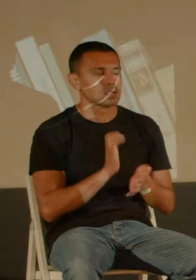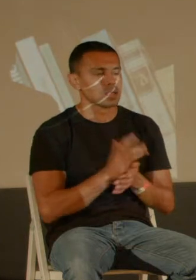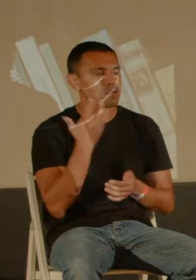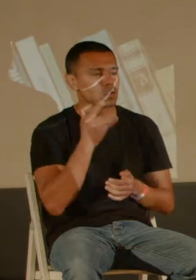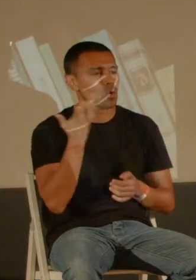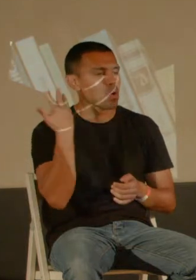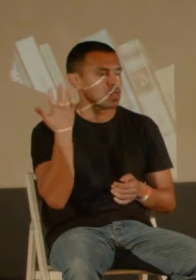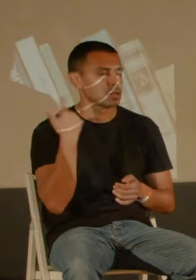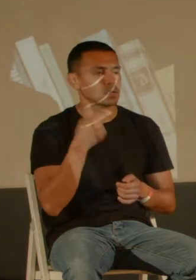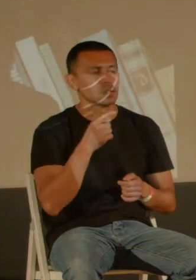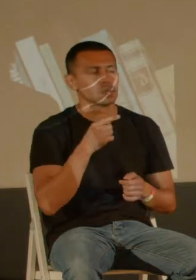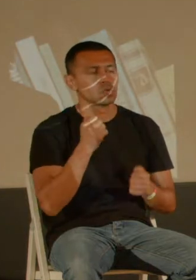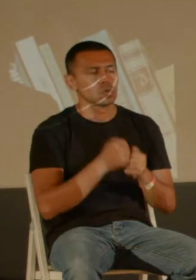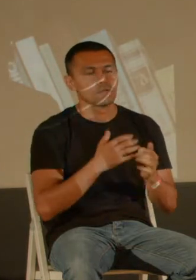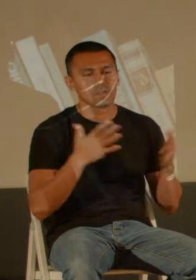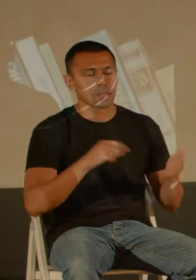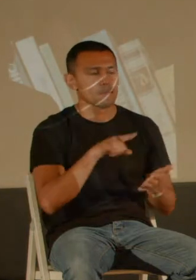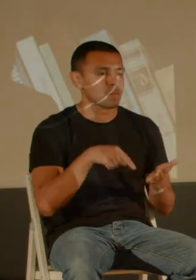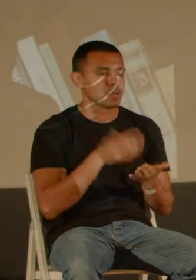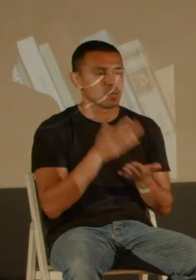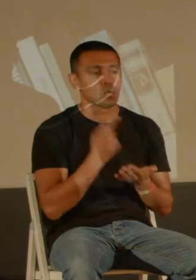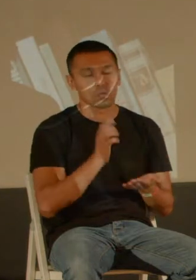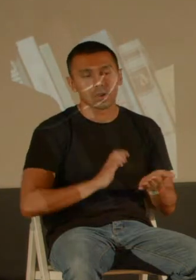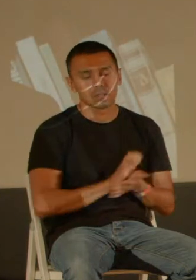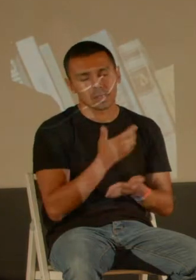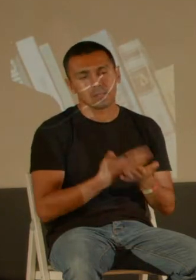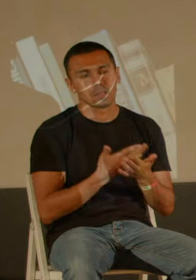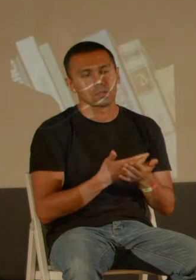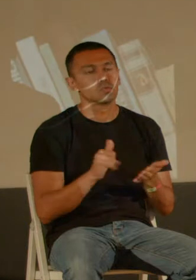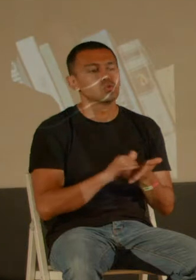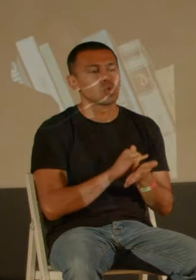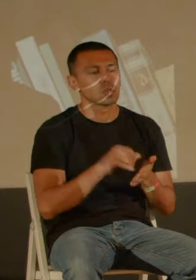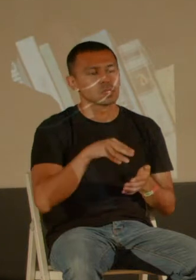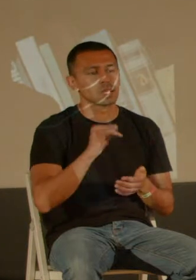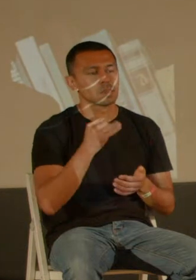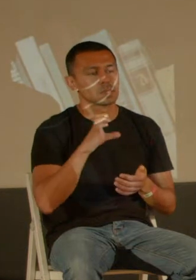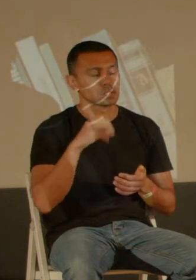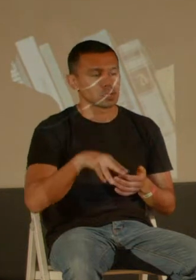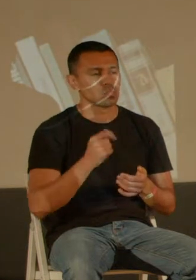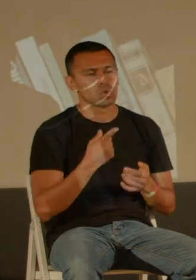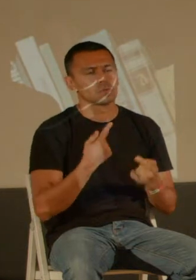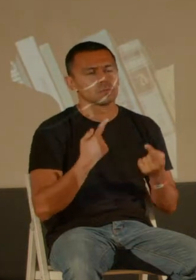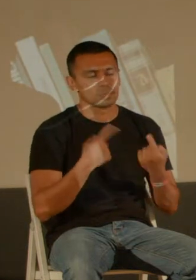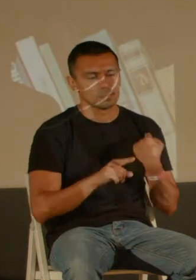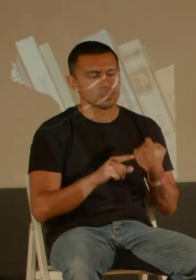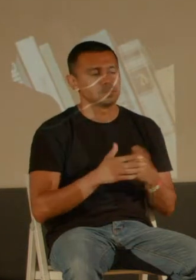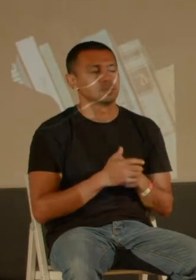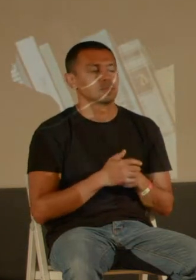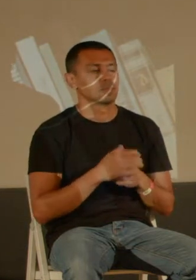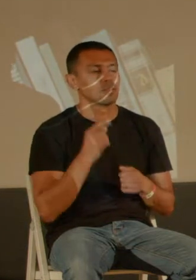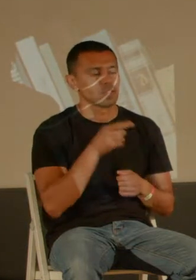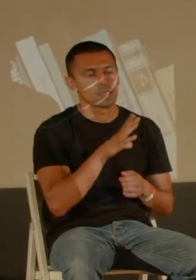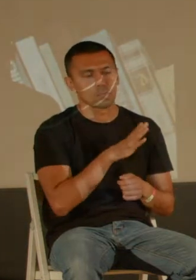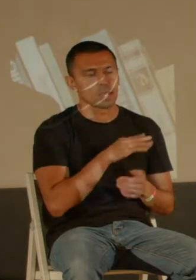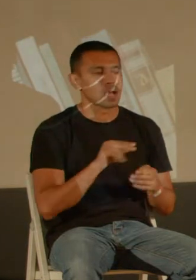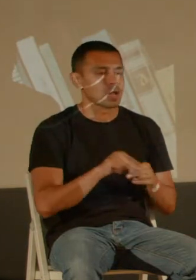Штатах колись переважно кожне велике місто мало одну газету, як, наприклад, New York Times, і одну якусь альтернативну, як мінімум. Вона